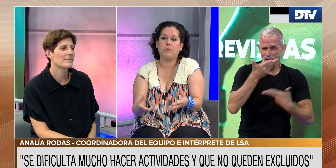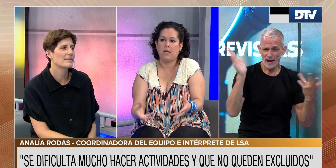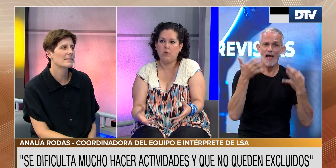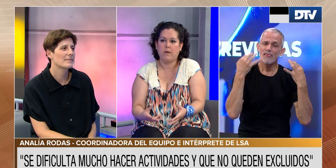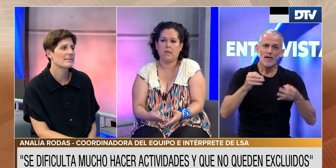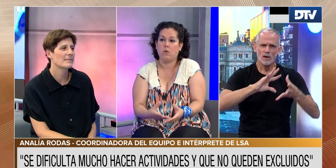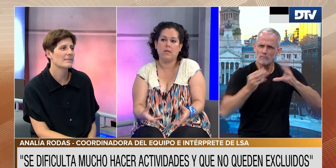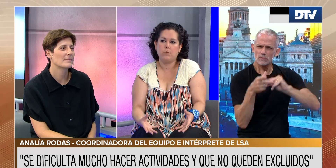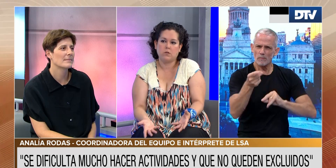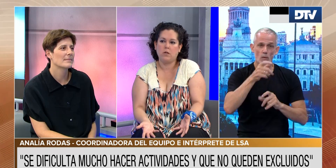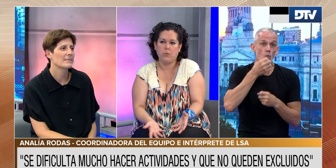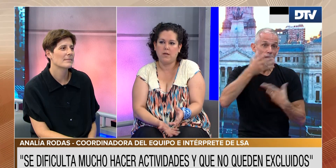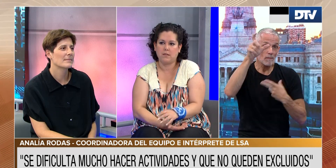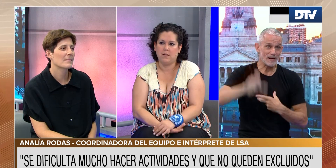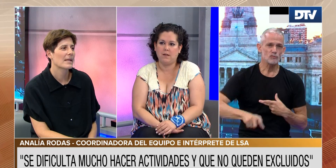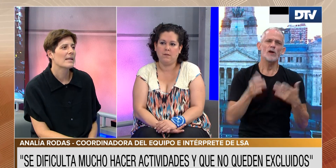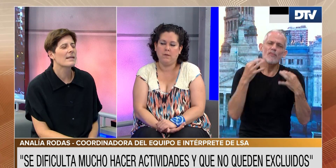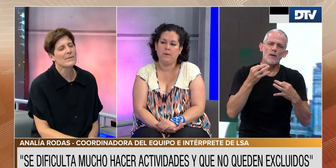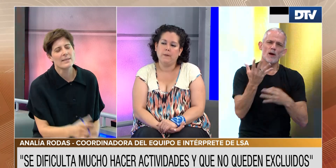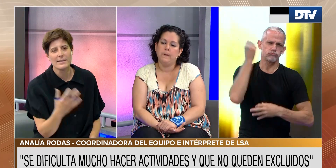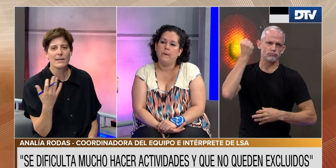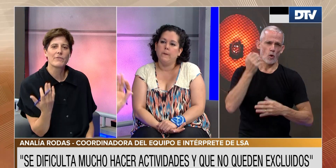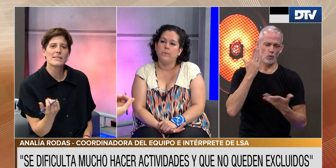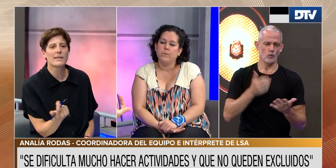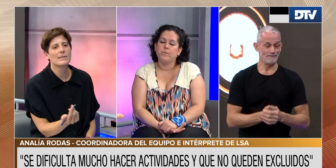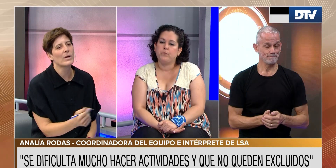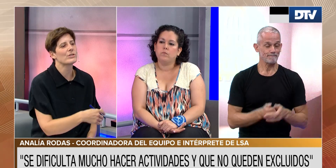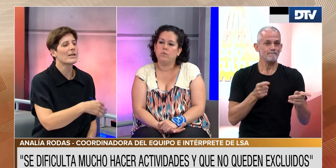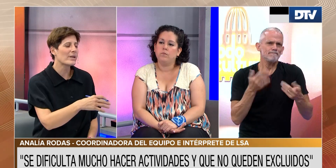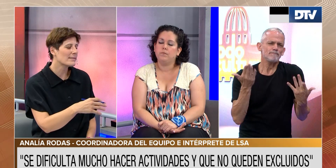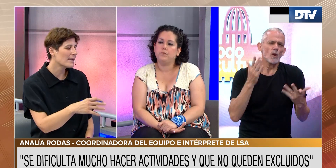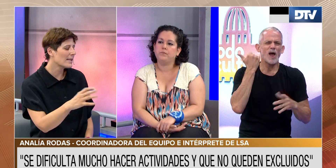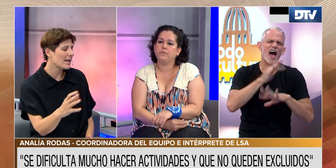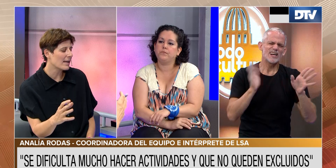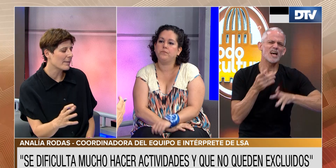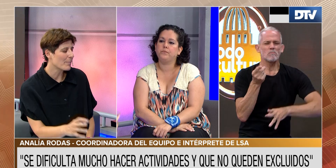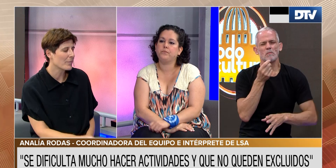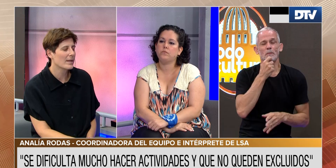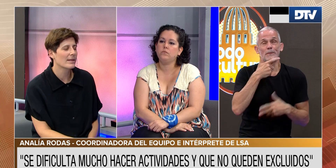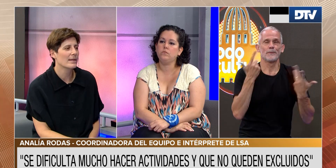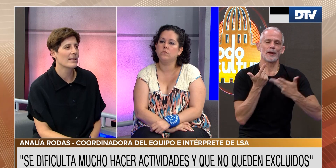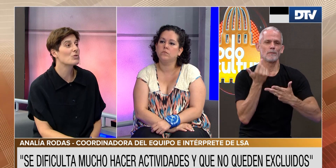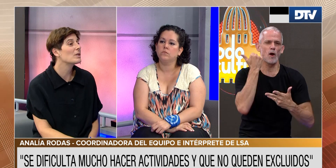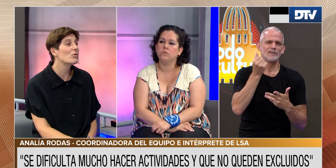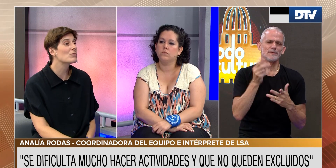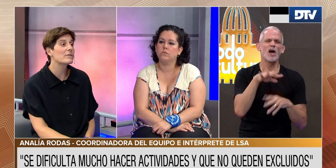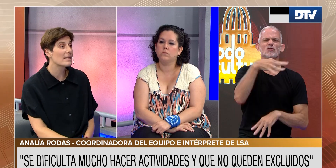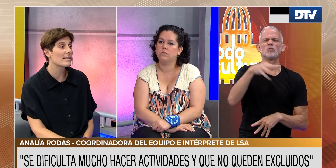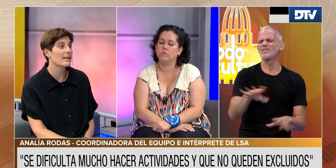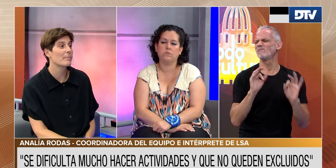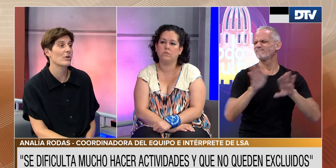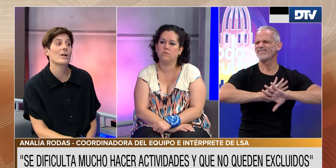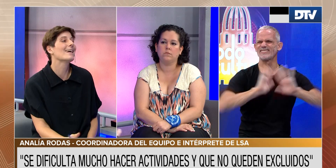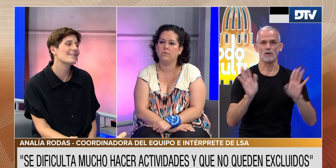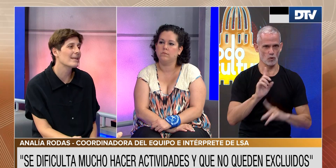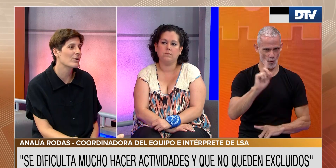estar adaptados para que cualquier persona pueda acceder. Y a veces hay esas referencias que dicen, bueno, ya con que esté el subtítulo es